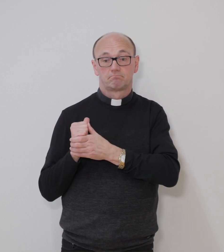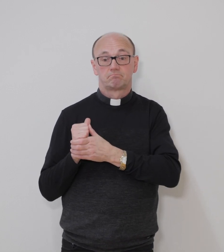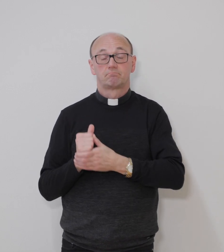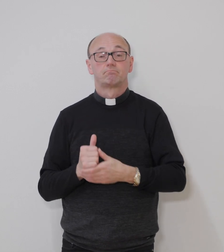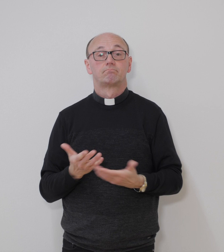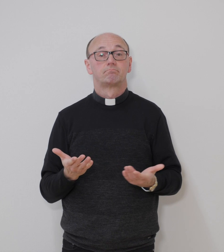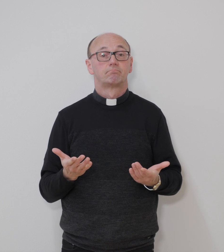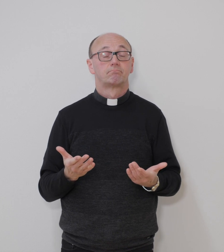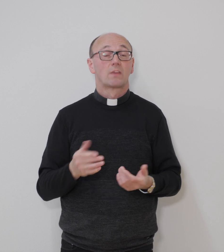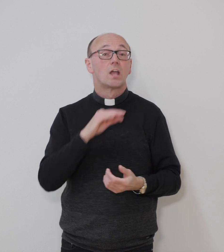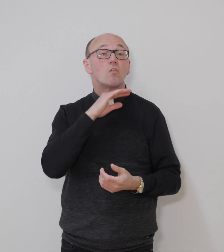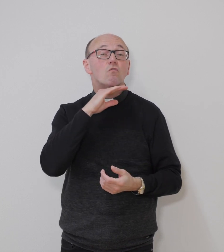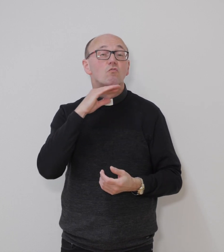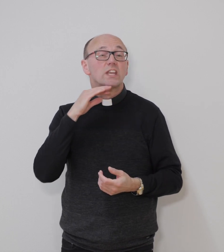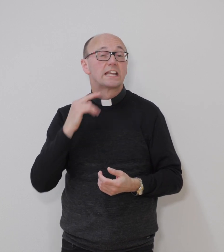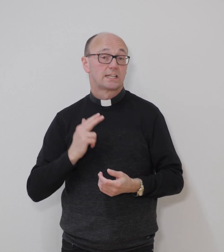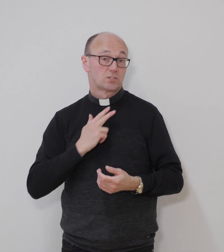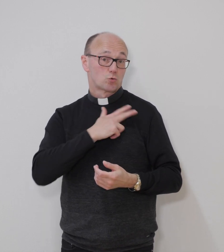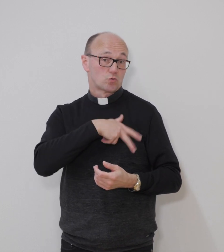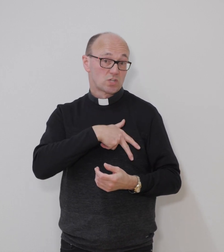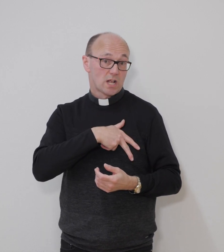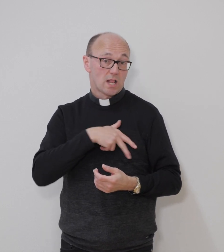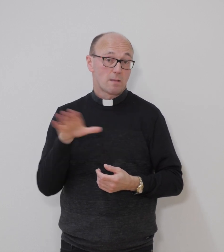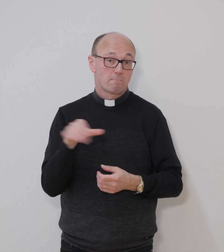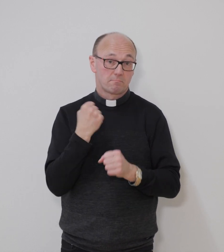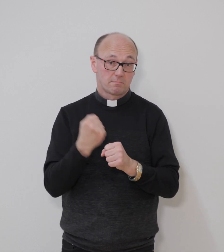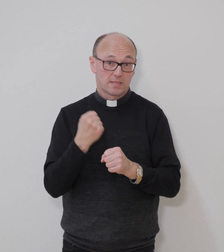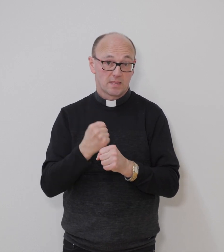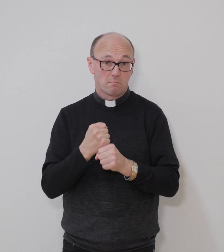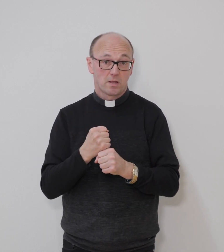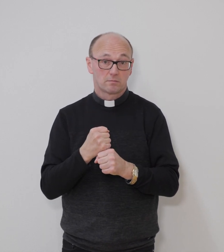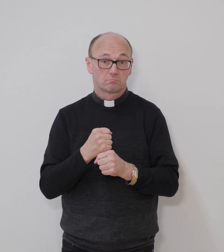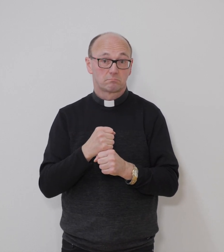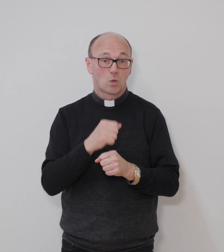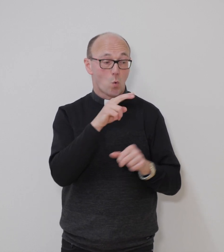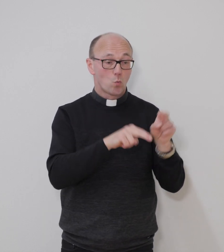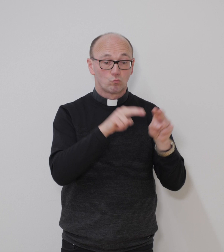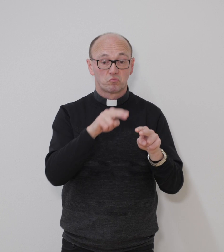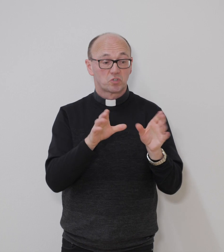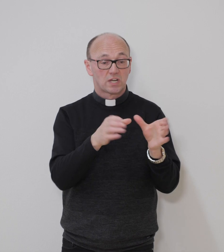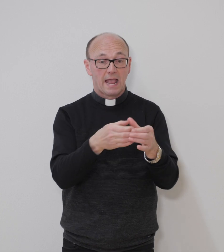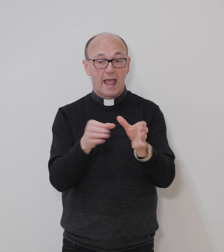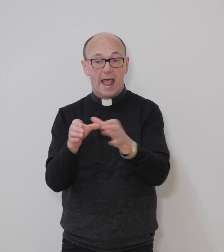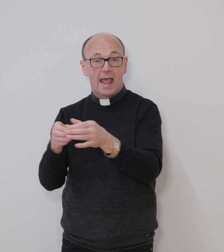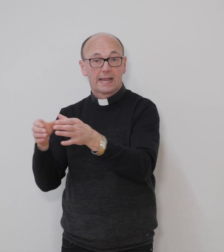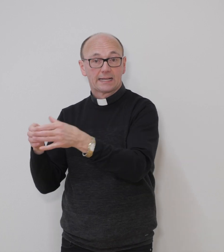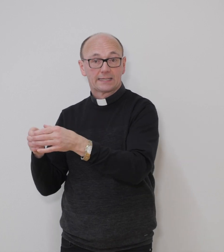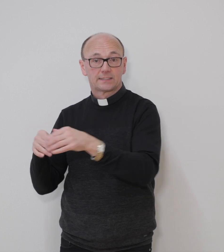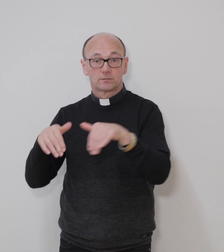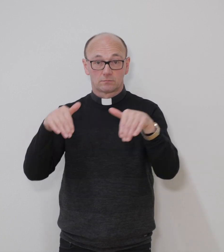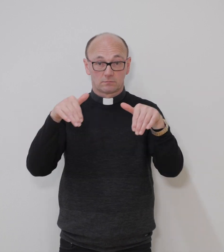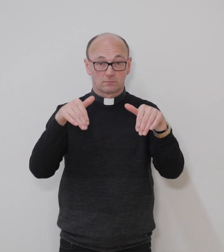war. Sie zeigen uns die beiden Weisen, wie dem Leiden begegnet werden kann und